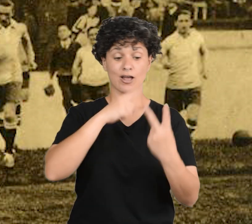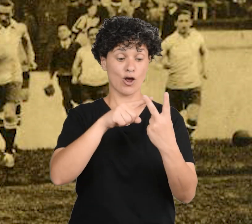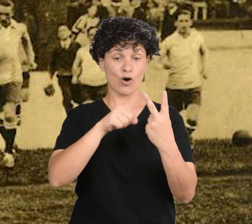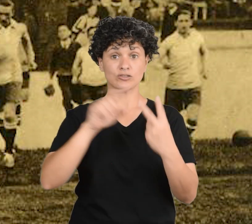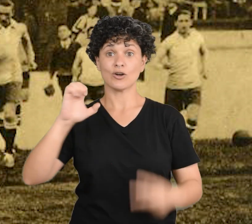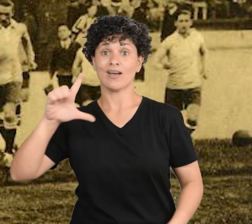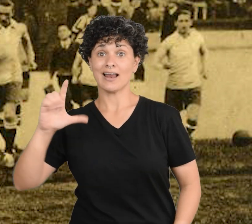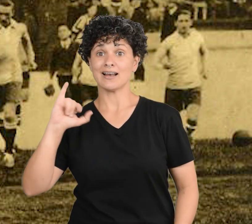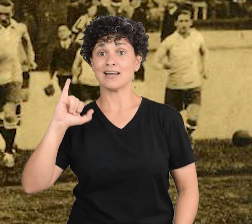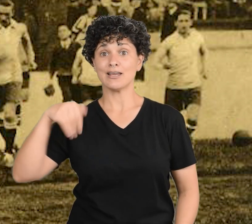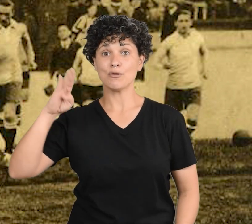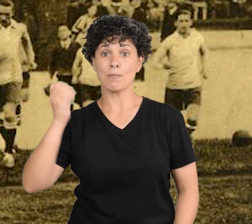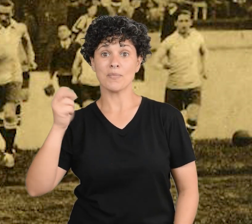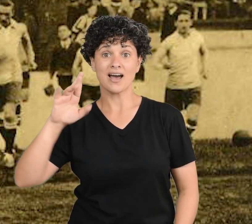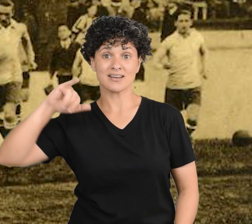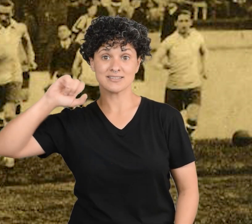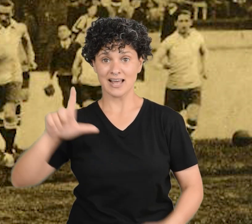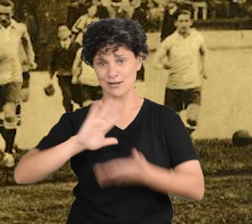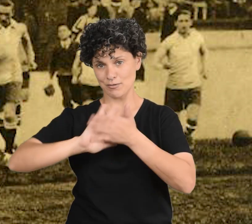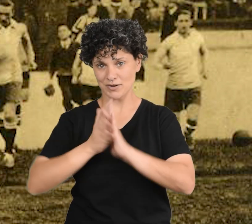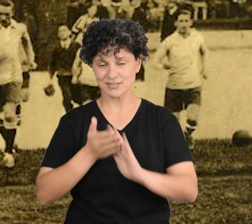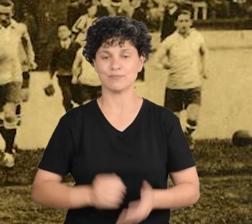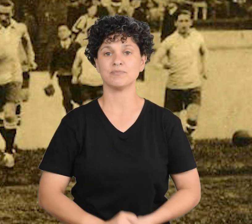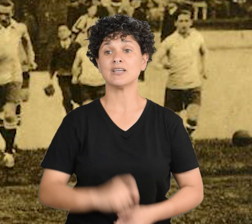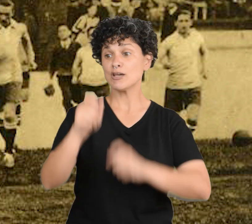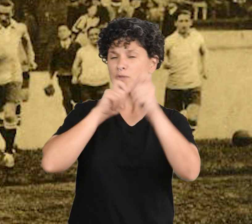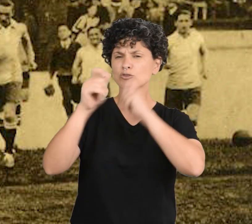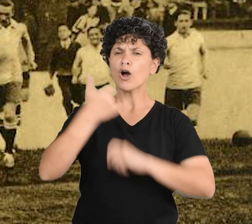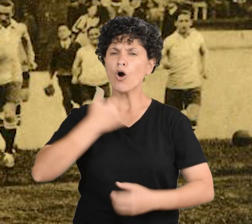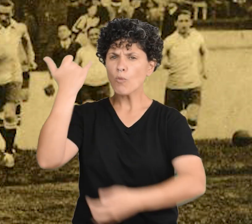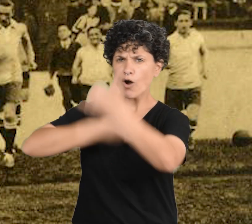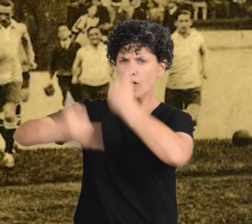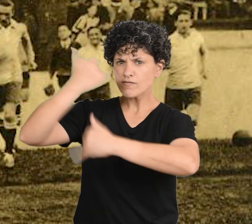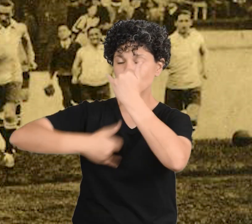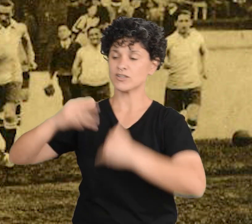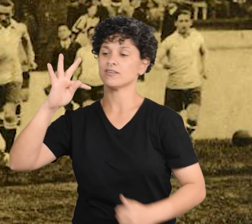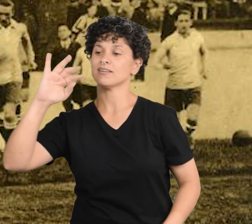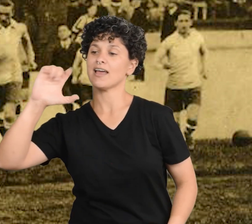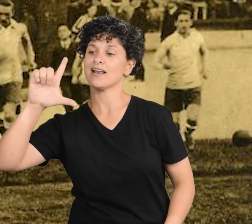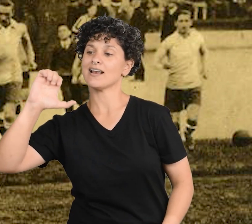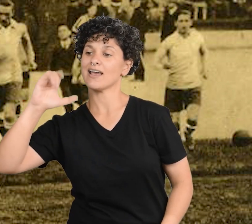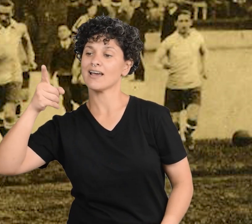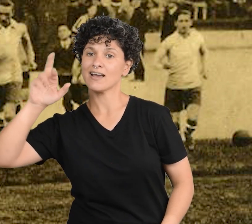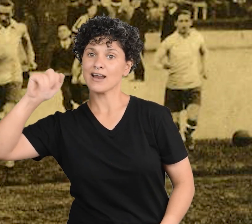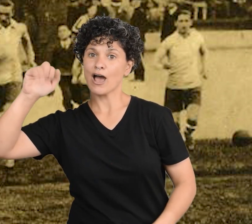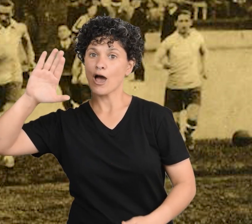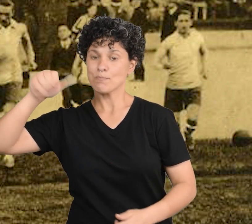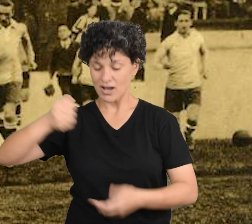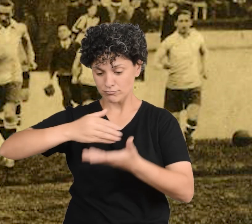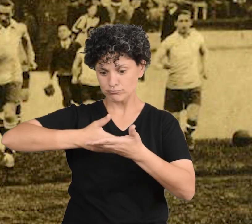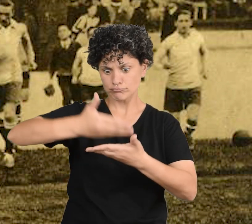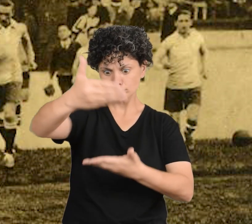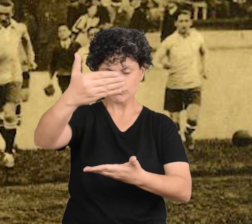Allí funcionaban los diarios, El Plata y El Imparcial. Los periodistas recibían la información